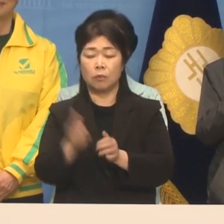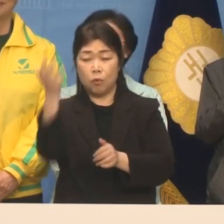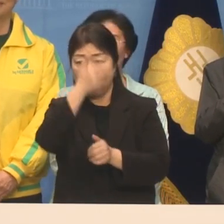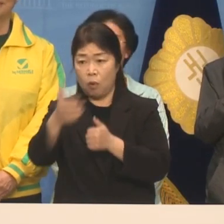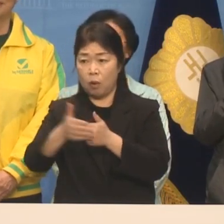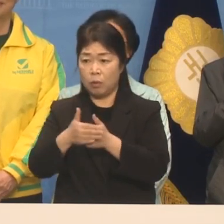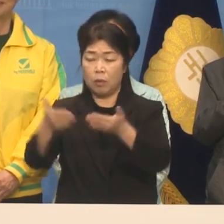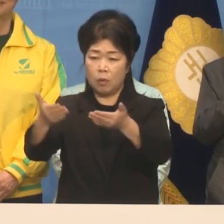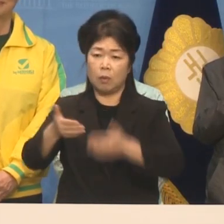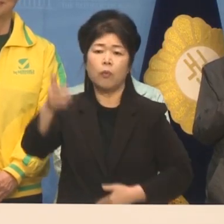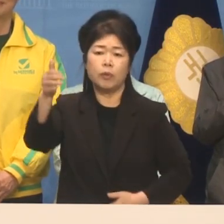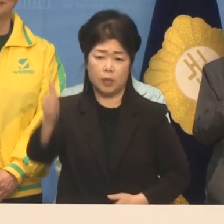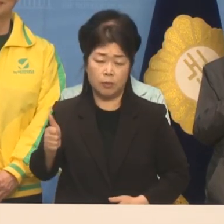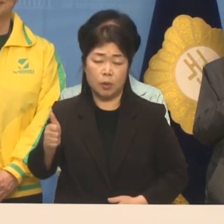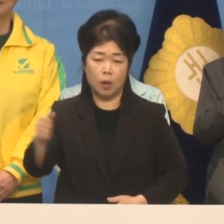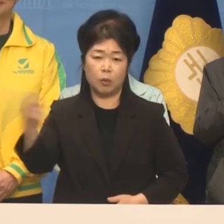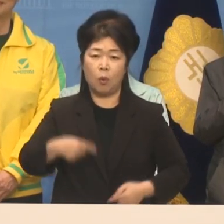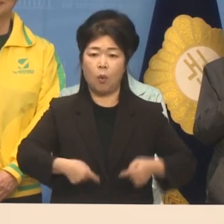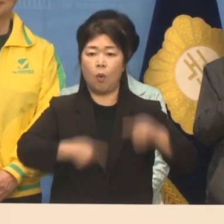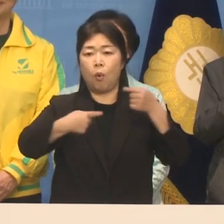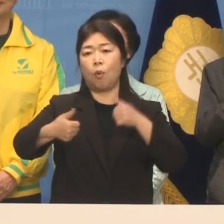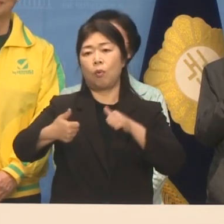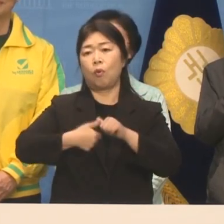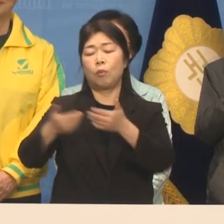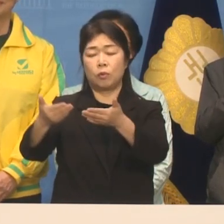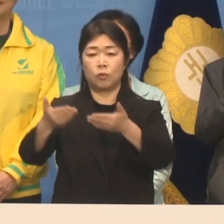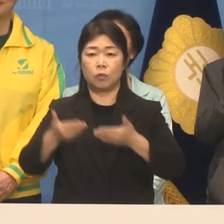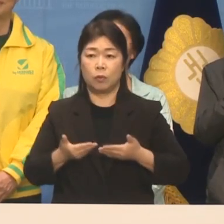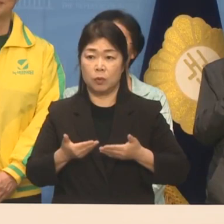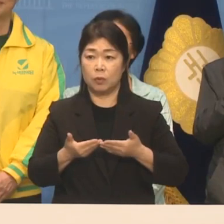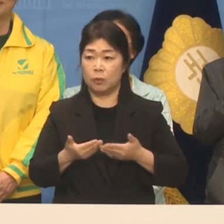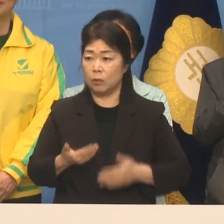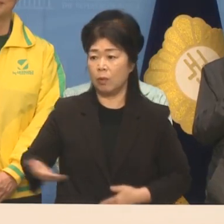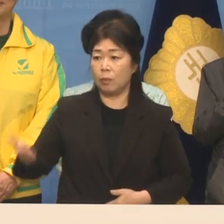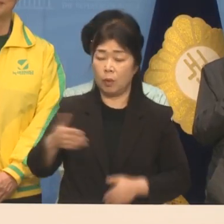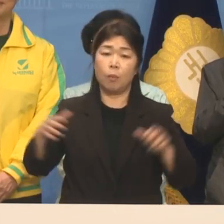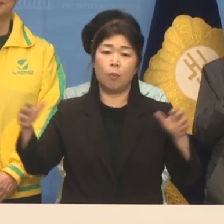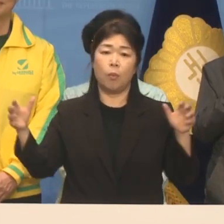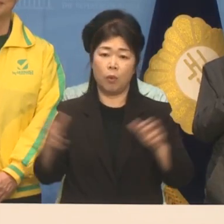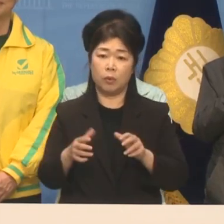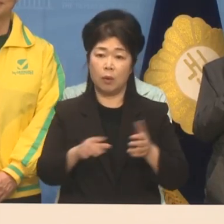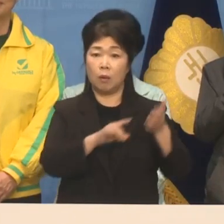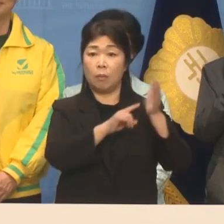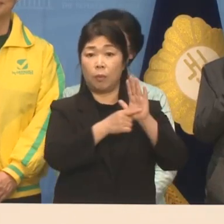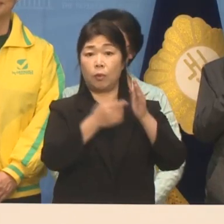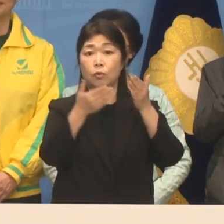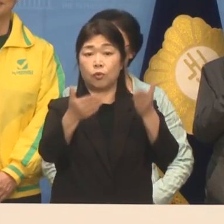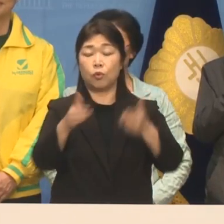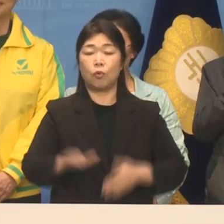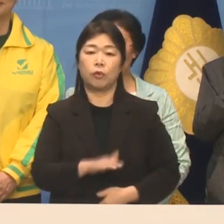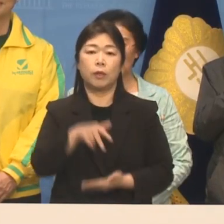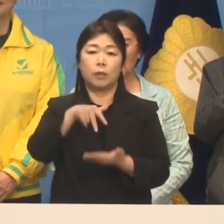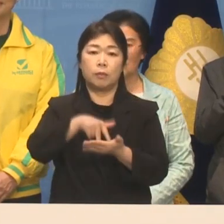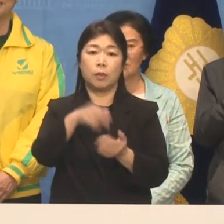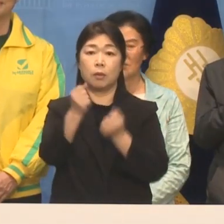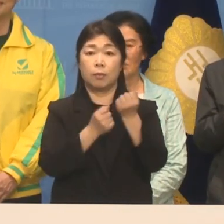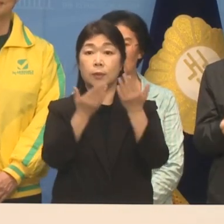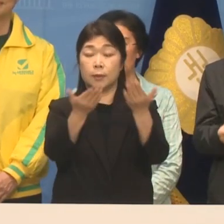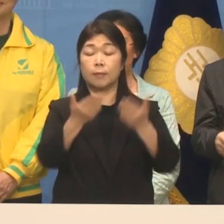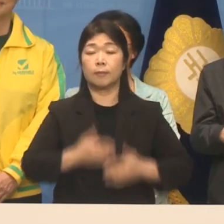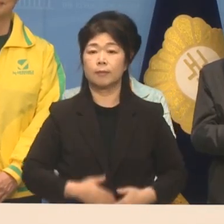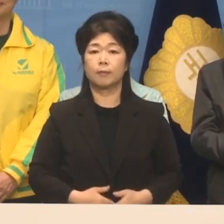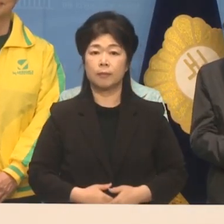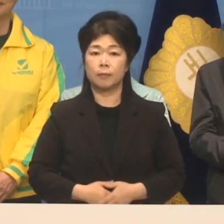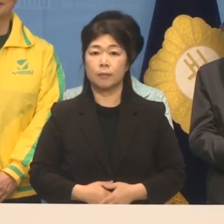후원회장님들 그리고 고문단님들에 모여주신 분들에 대해 발표하고 입장을 밝히는 기자회견을